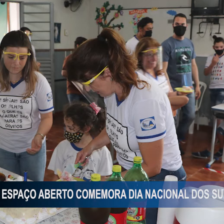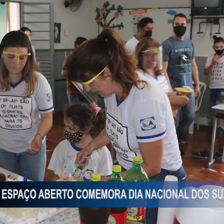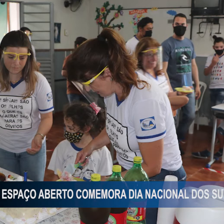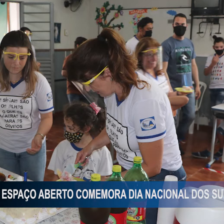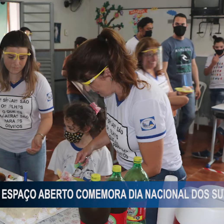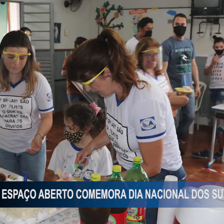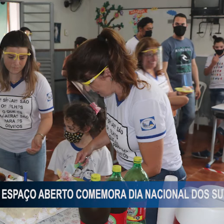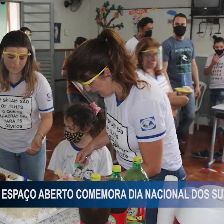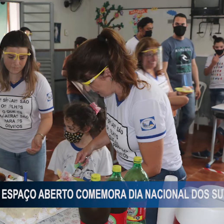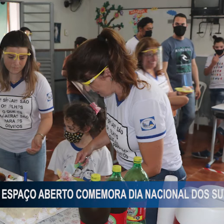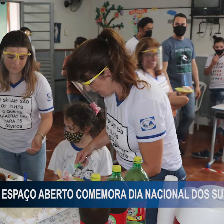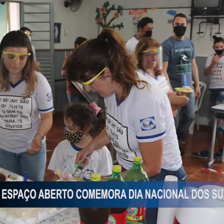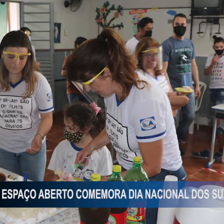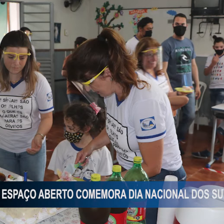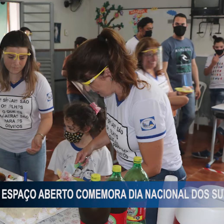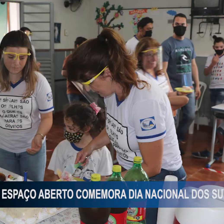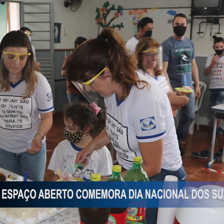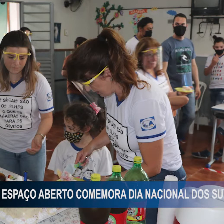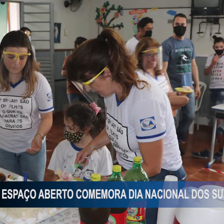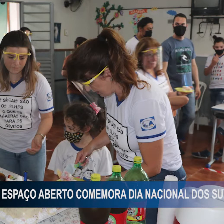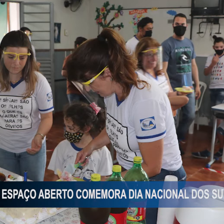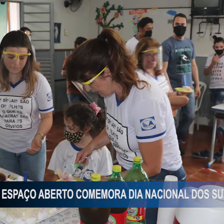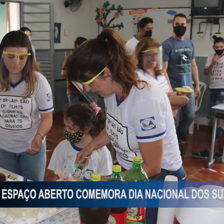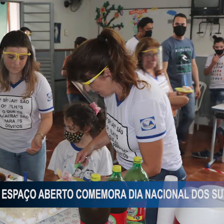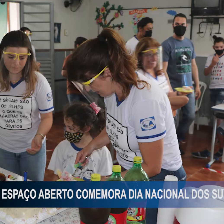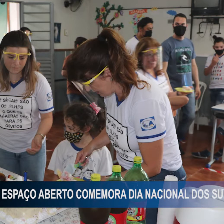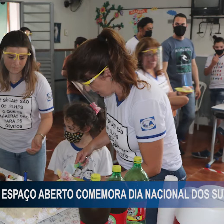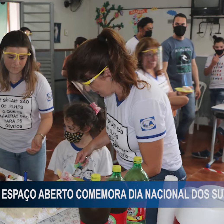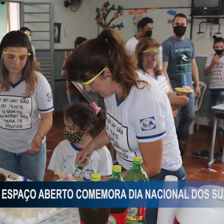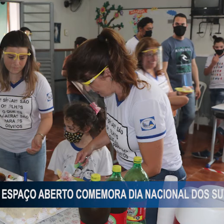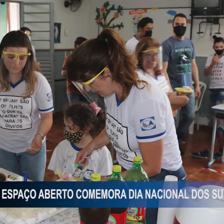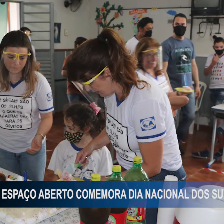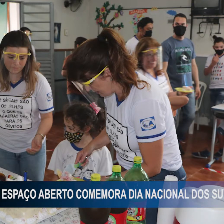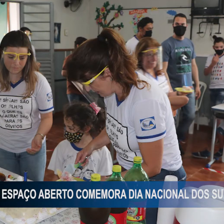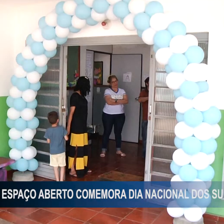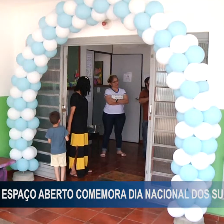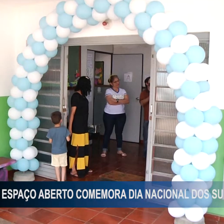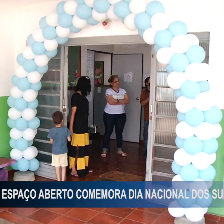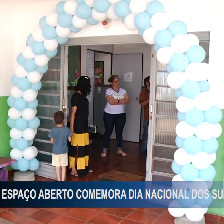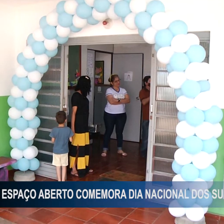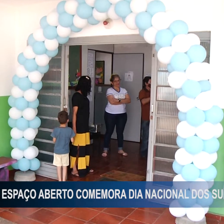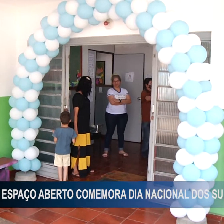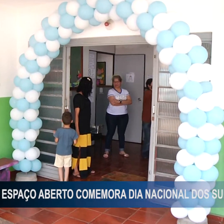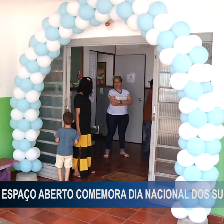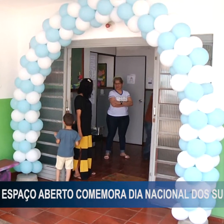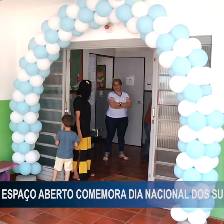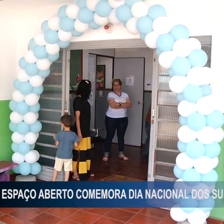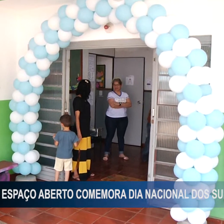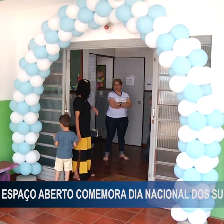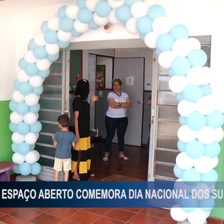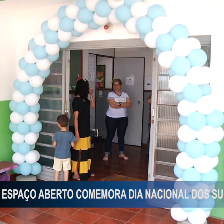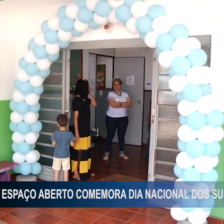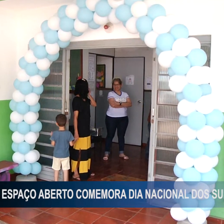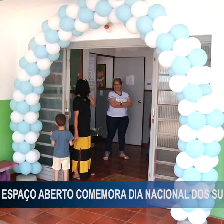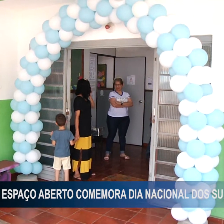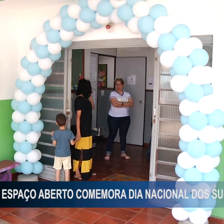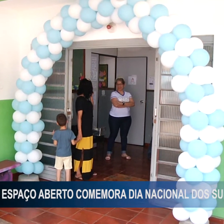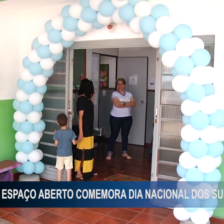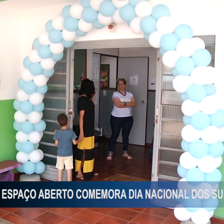nossos alunos. Mas foi uma festa muito gostosa, muito boa. O Dia dos Surdos é comemorado para marcar a